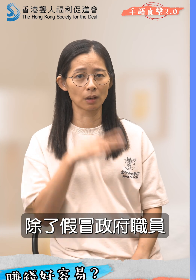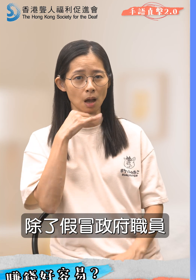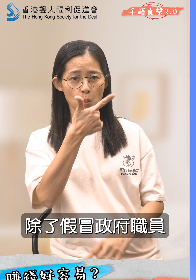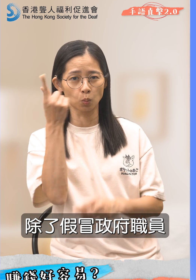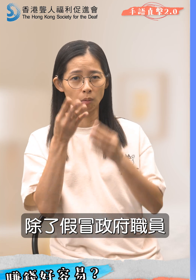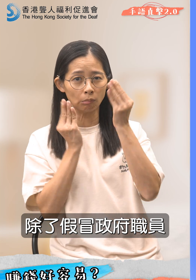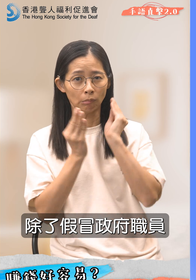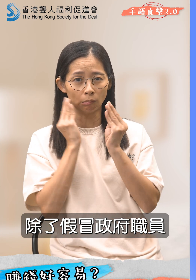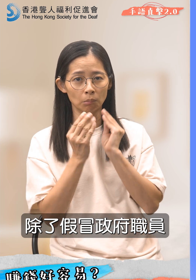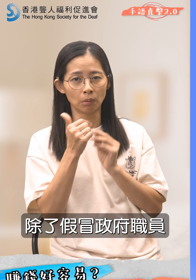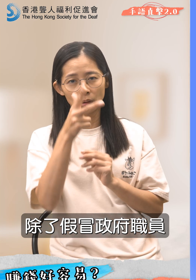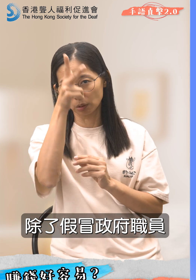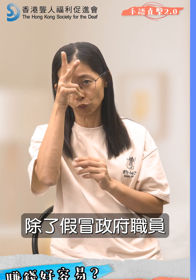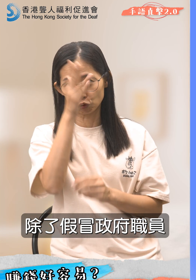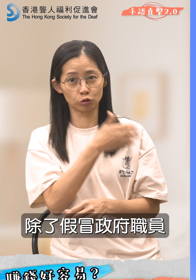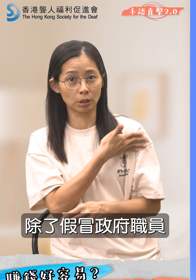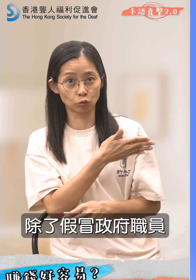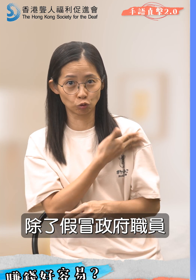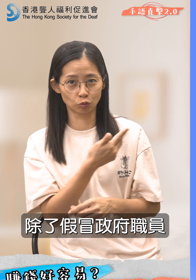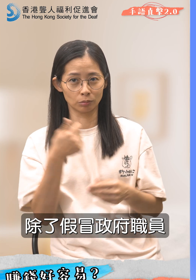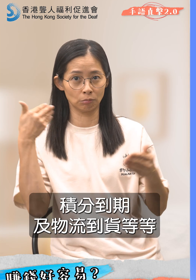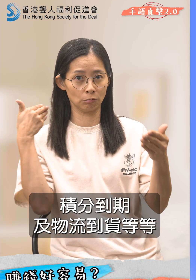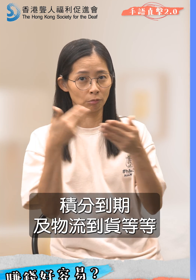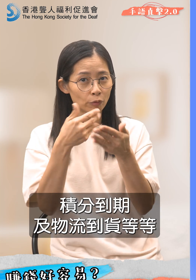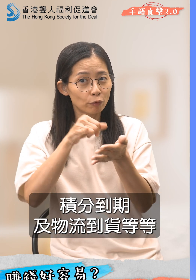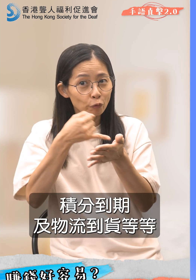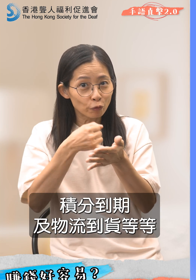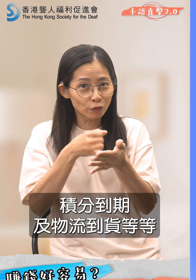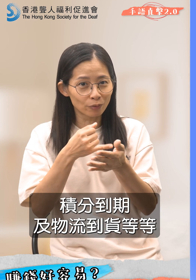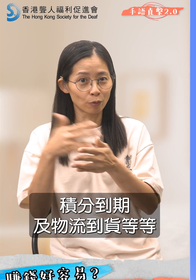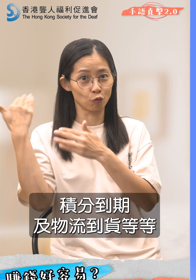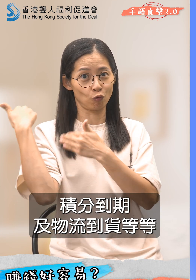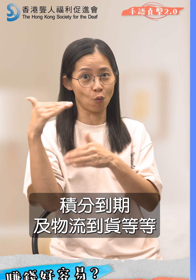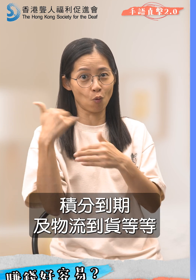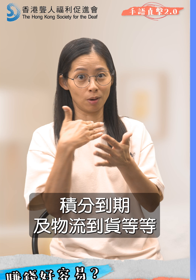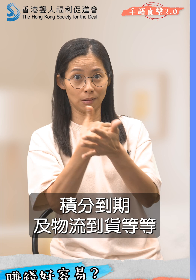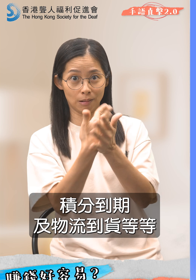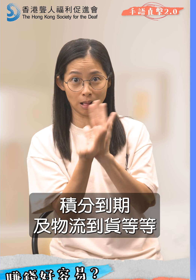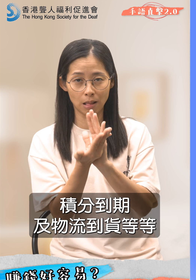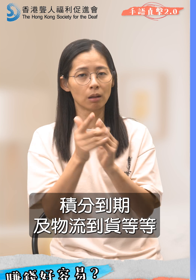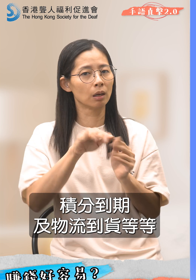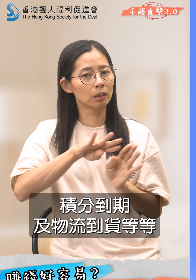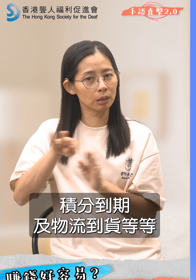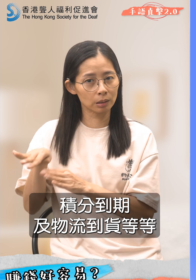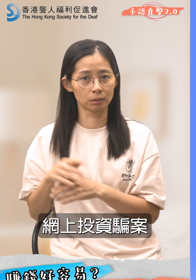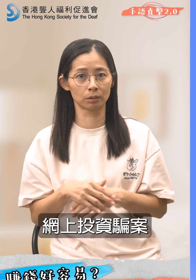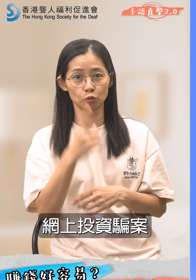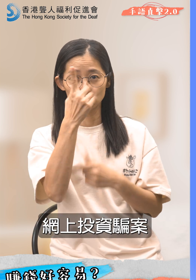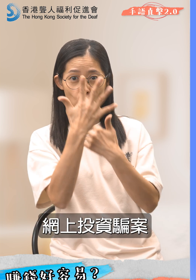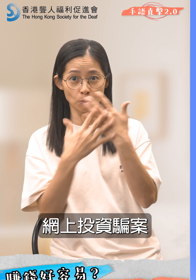除咗假冒政府職員、積分到期以及物流到貨等等，網上投